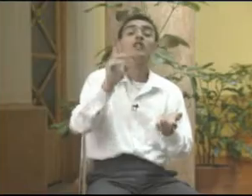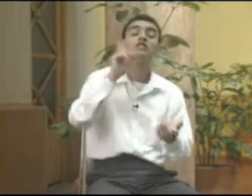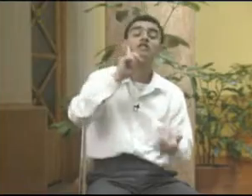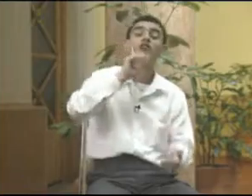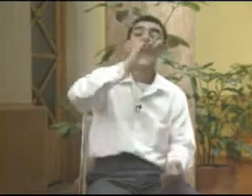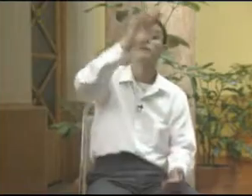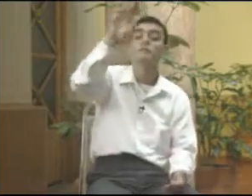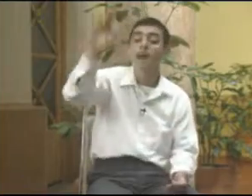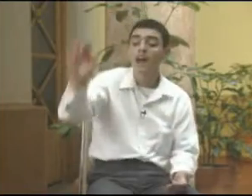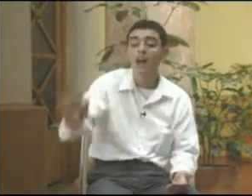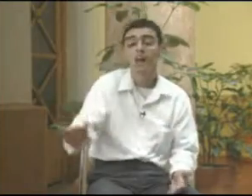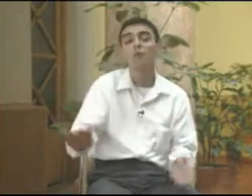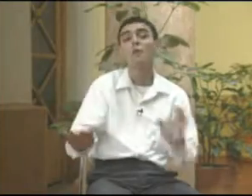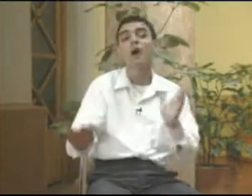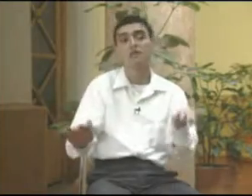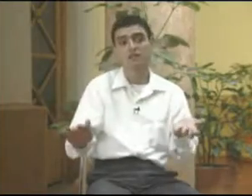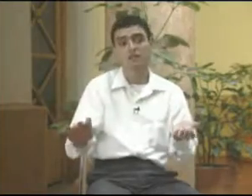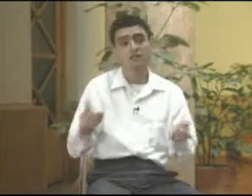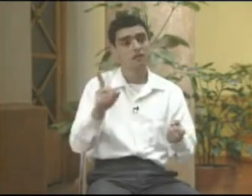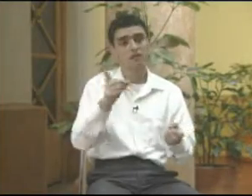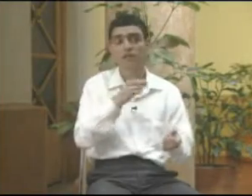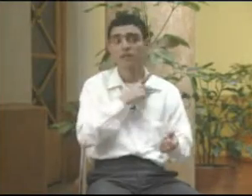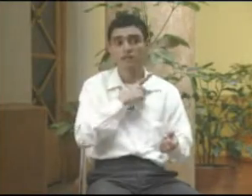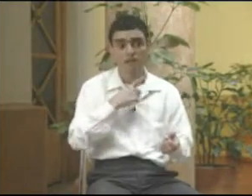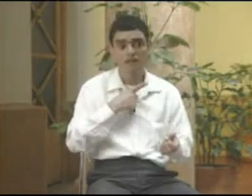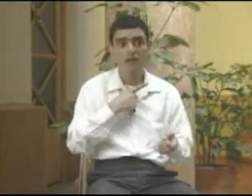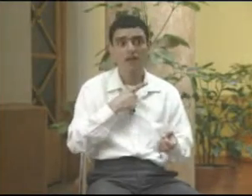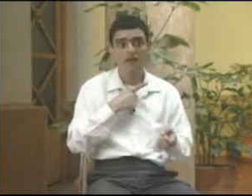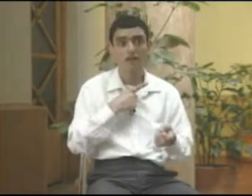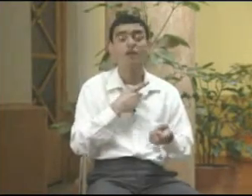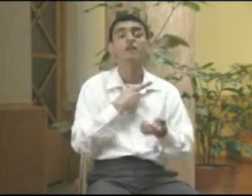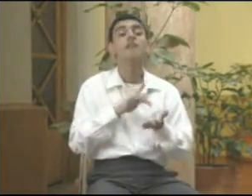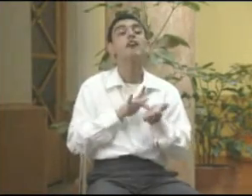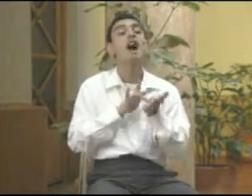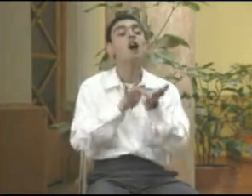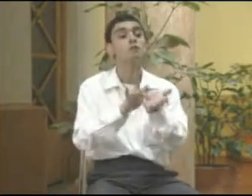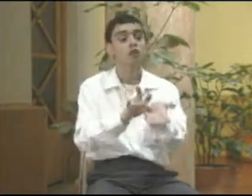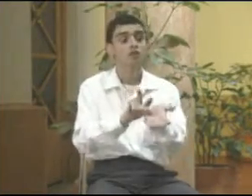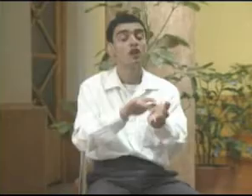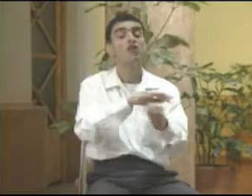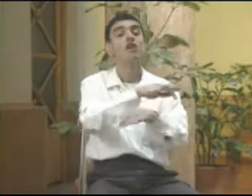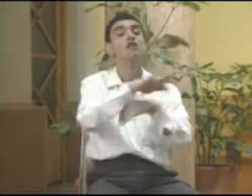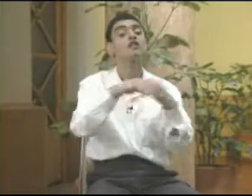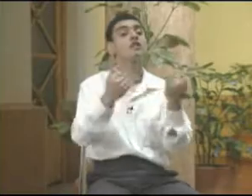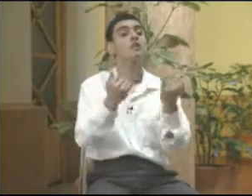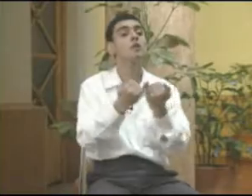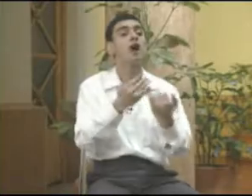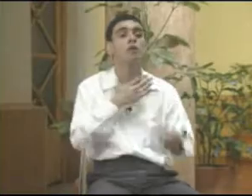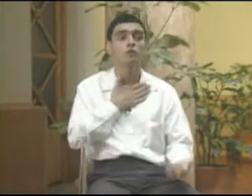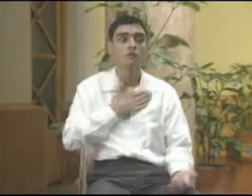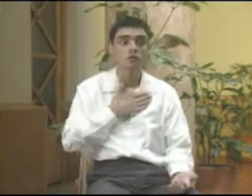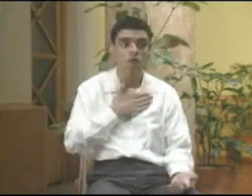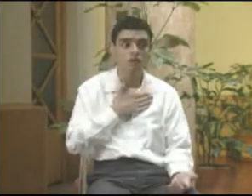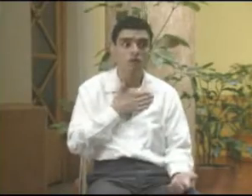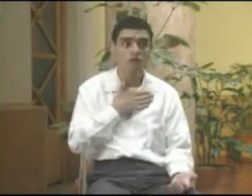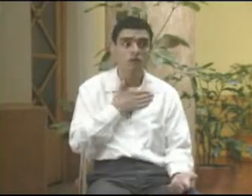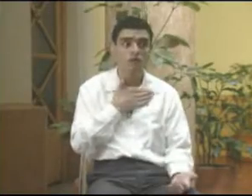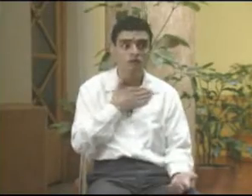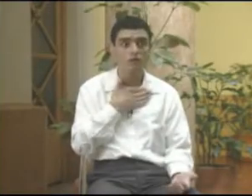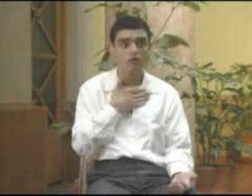Porque a los sordos siempre se les considera inferiores. Se debe de trabajar en leyes que nos hagan a todos